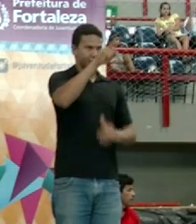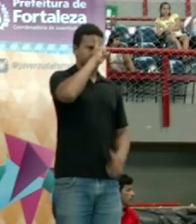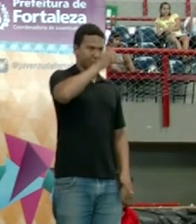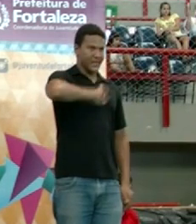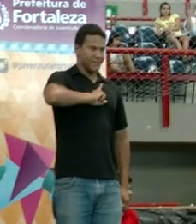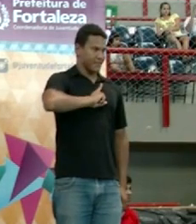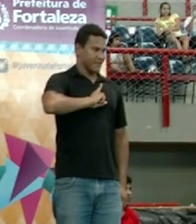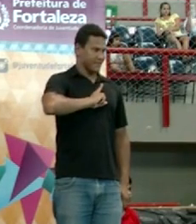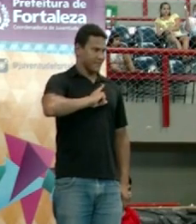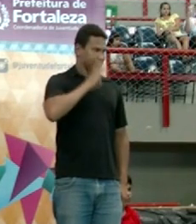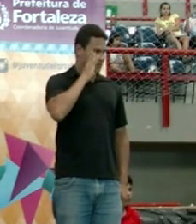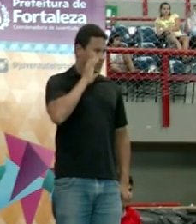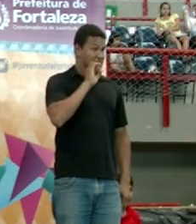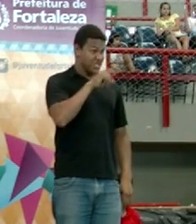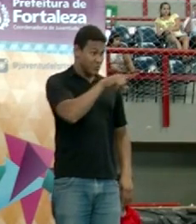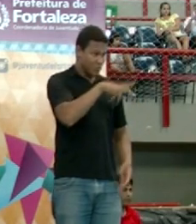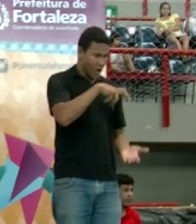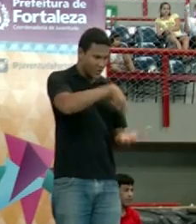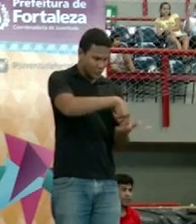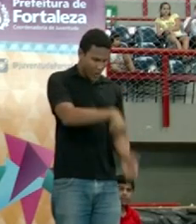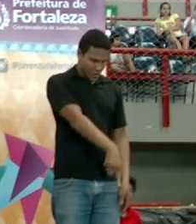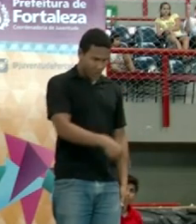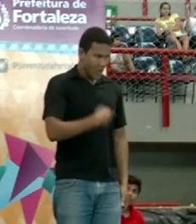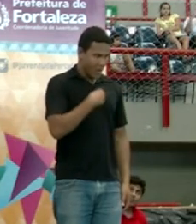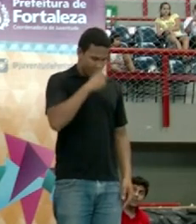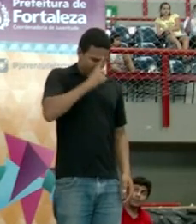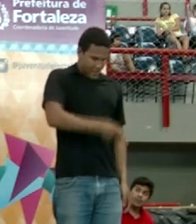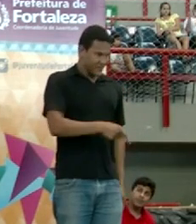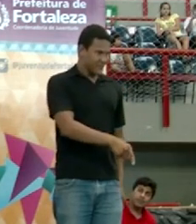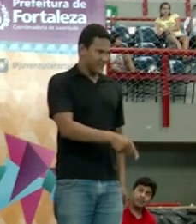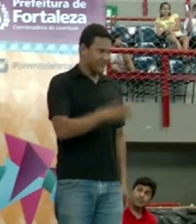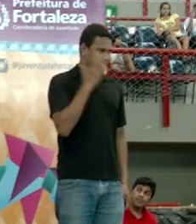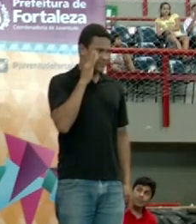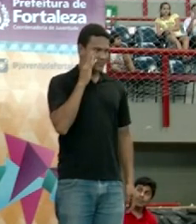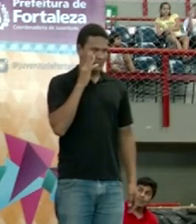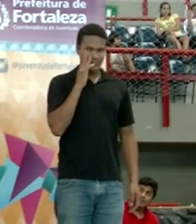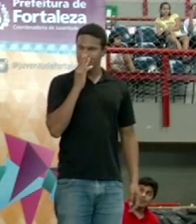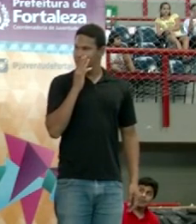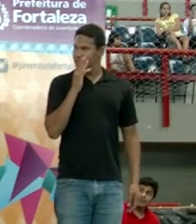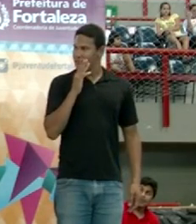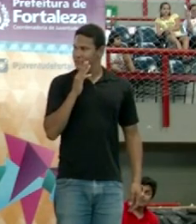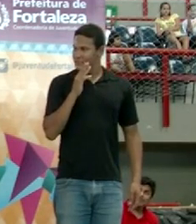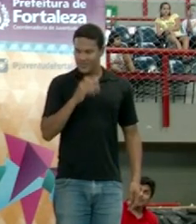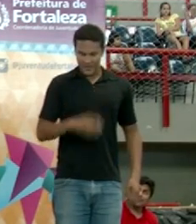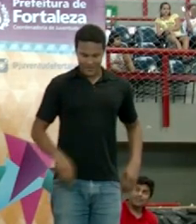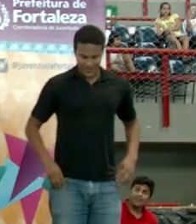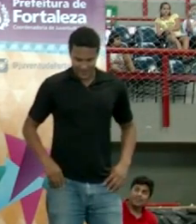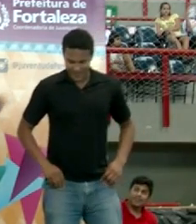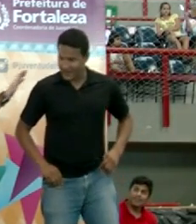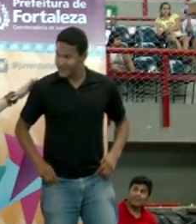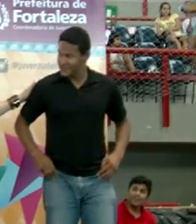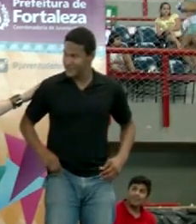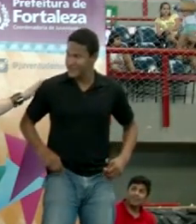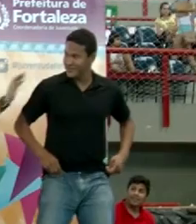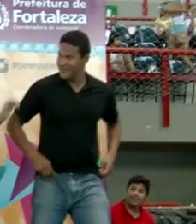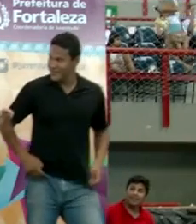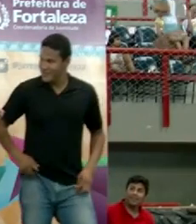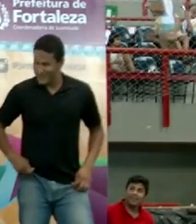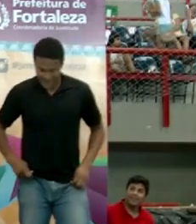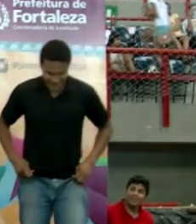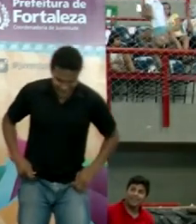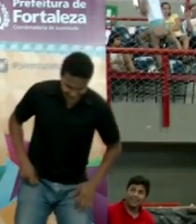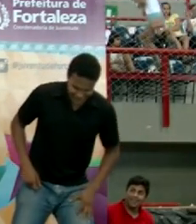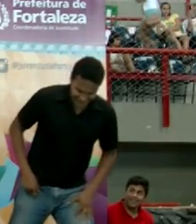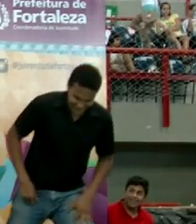em mim, fique de joelho. Tá certo? Agora, menino Roberto, dá para ficar de joelho, Roberto? Vai dar